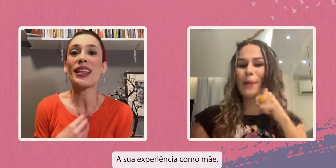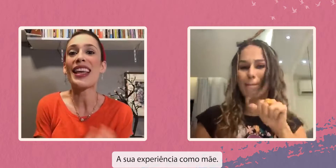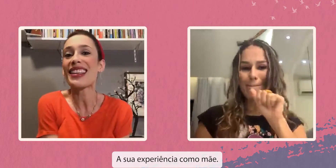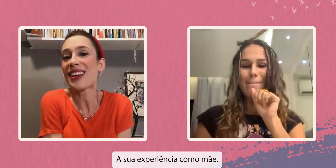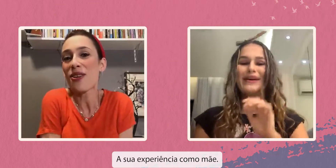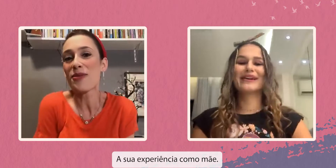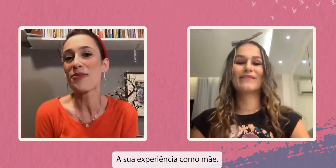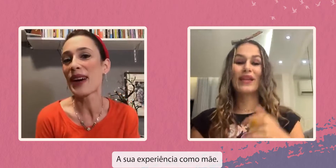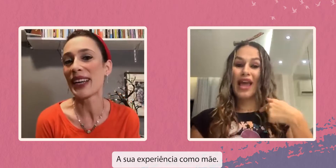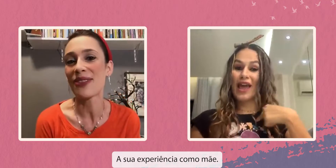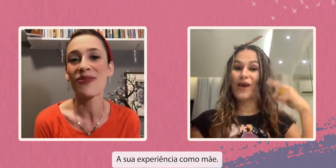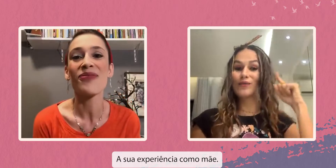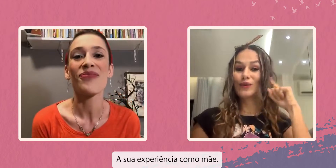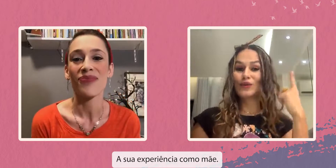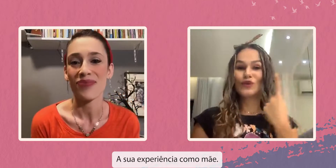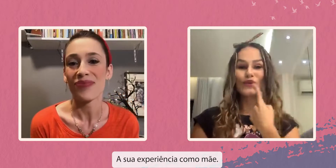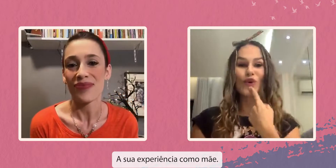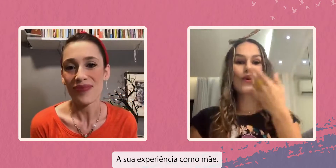sua experiência como mãe.